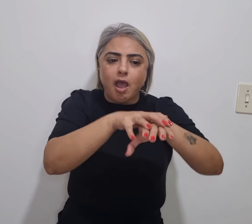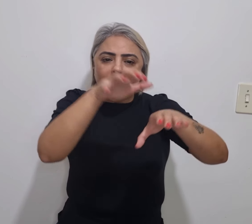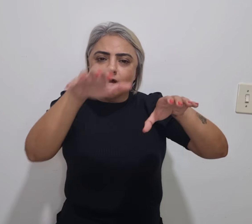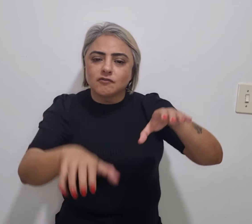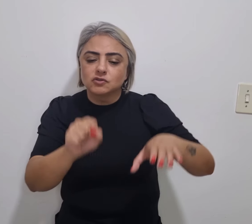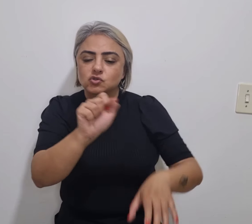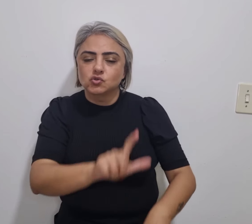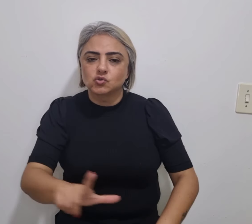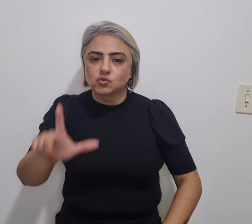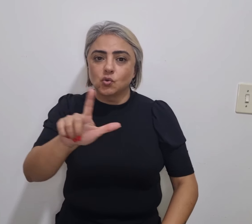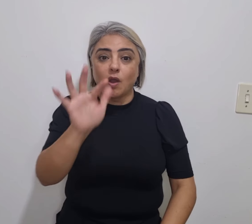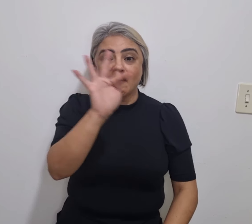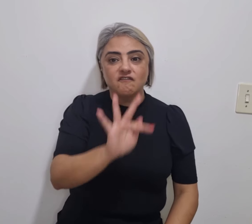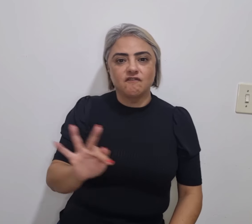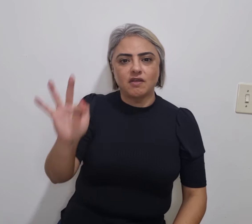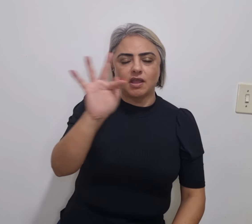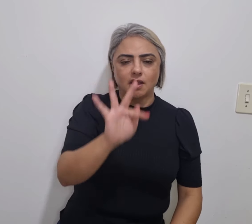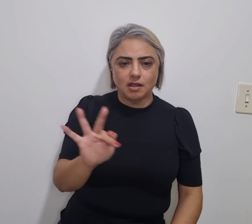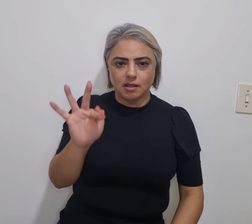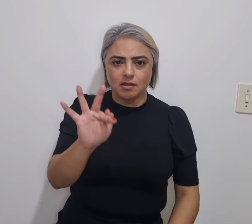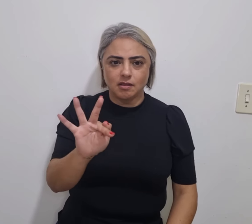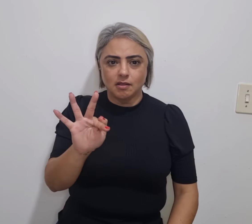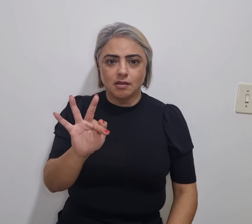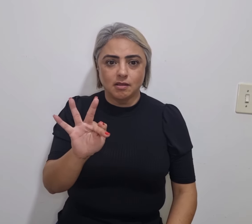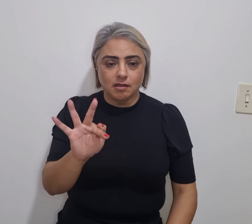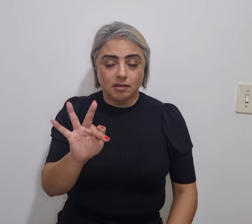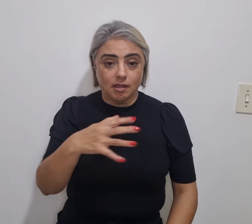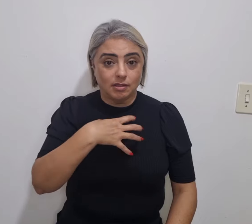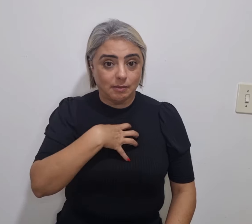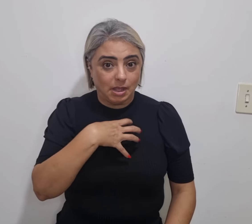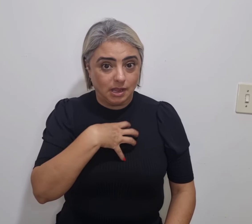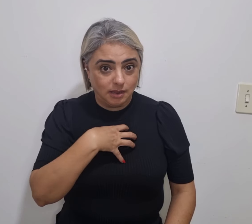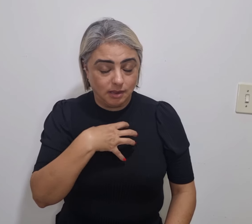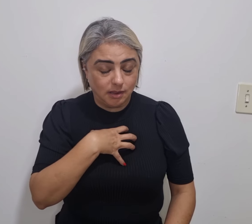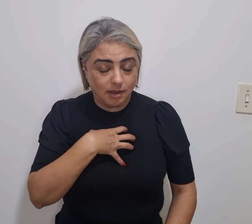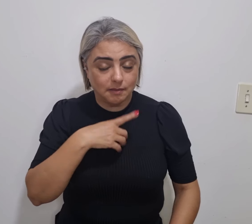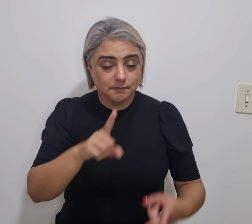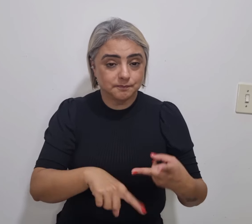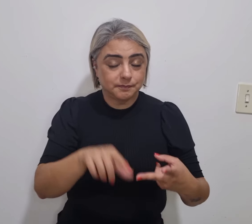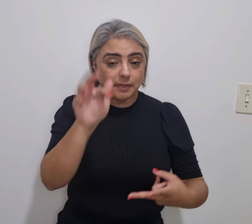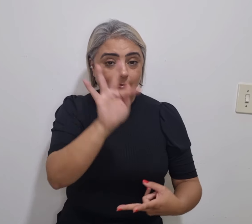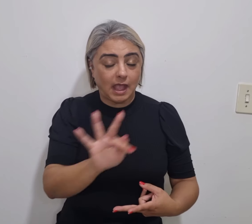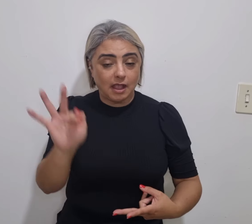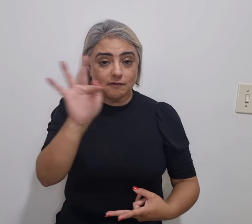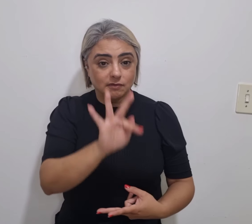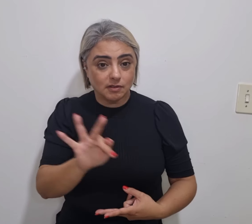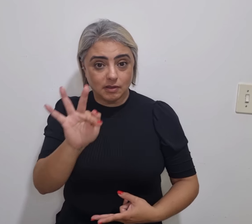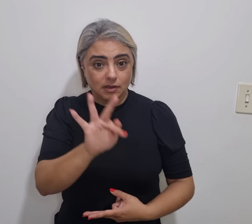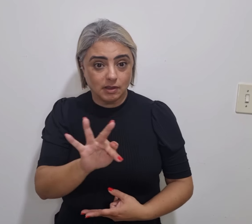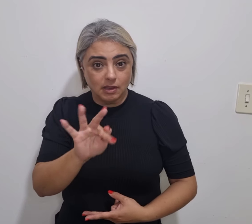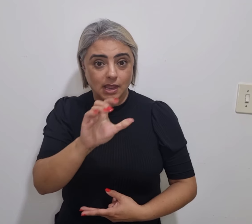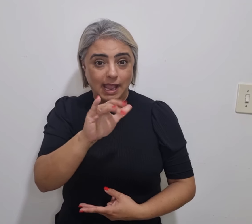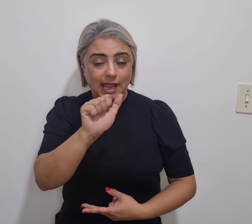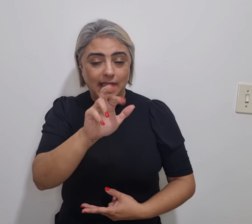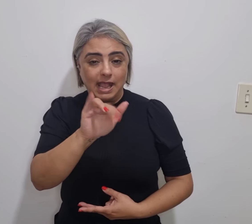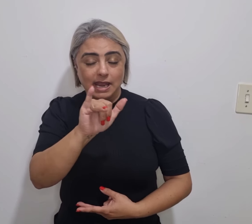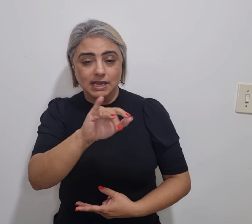a Federal do Recôncavo da Bahia, a Federal do Vale do Cariri, a Federal